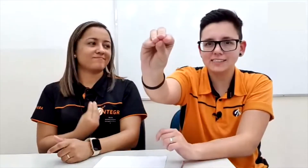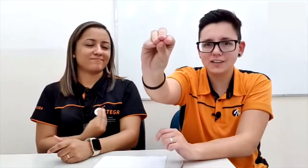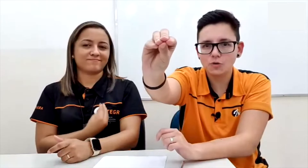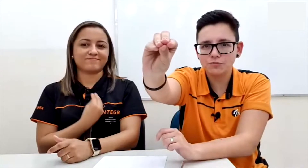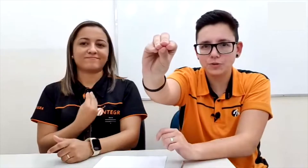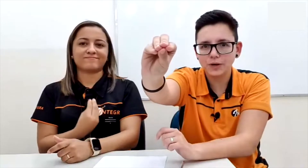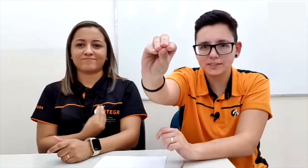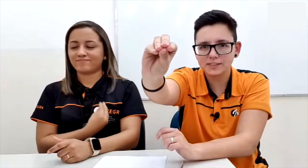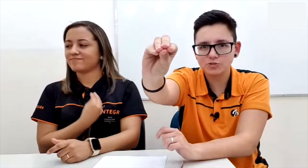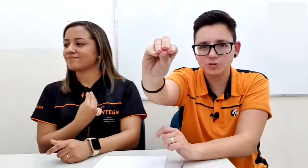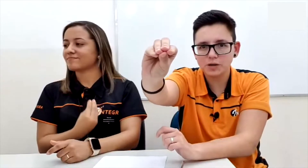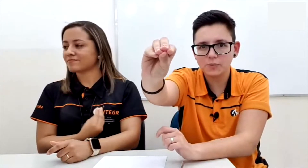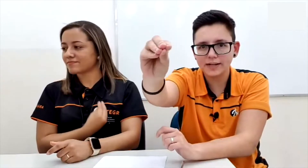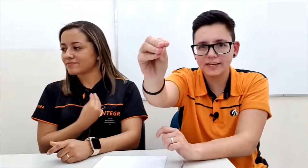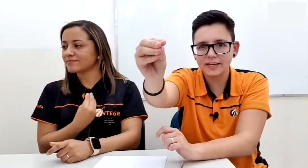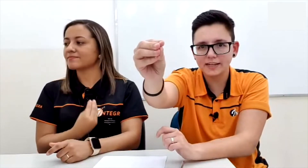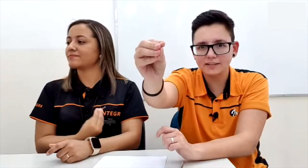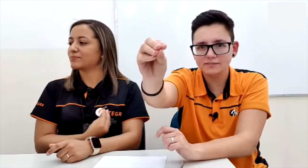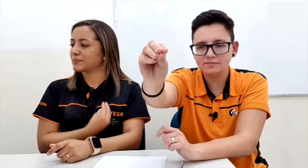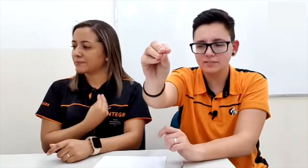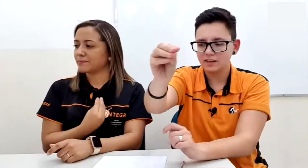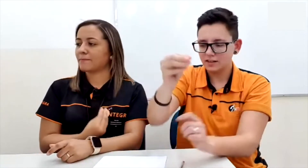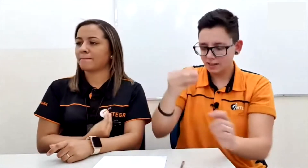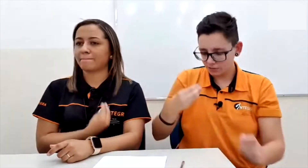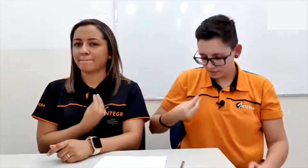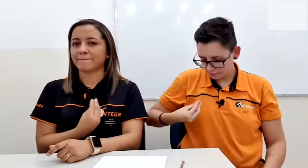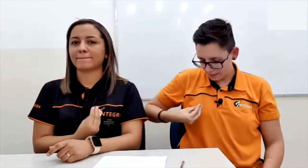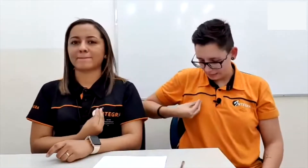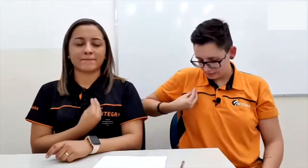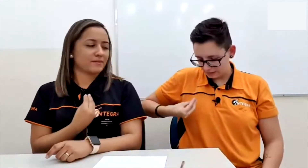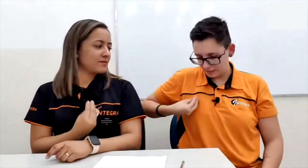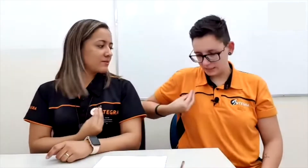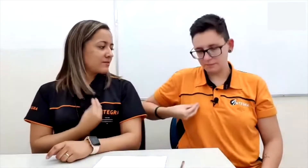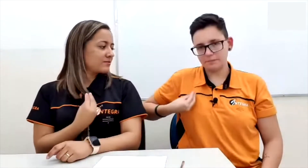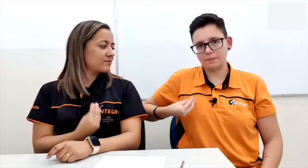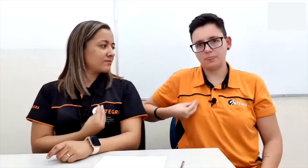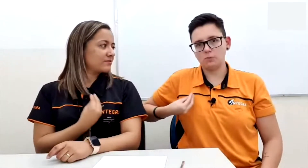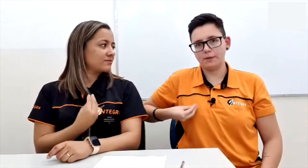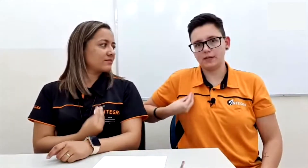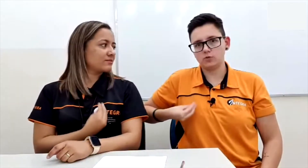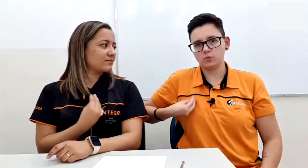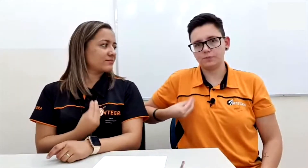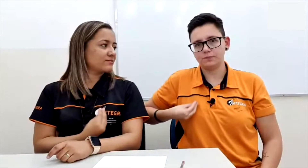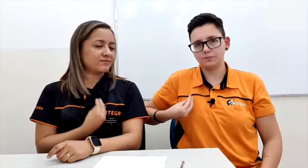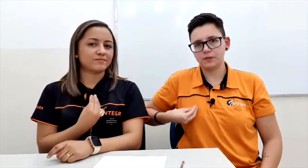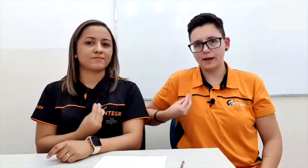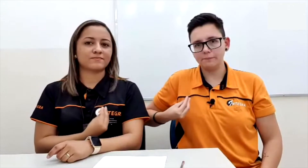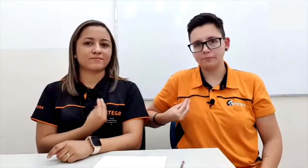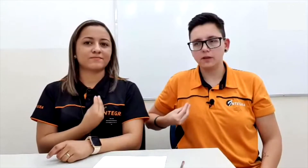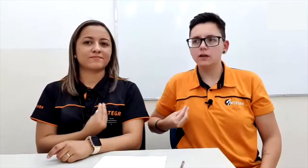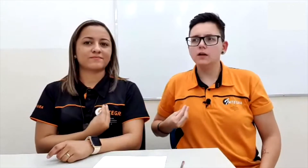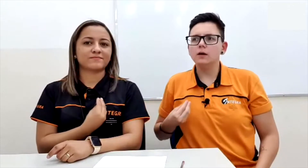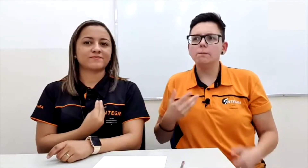essa configuração de mão aqui e você passa aqui no peito, tá?